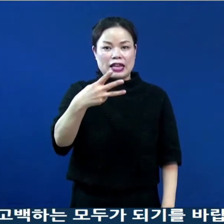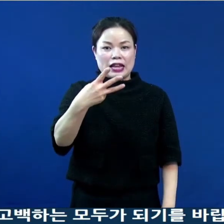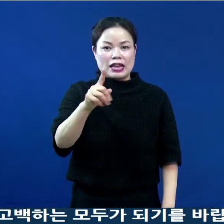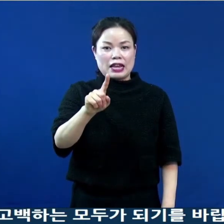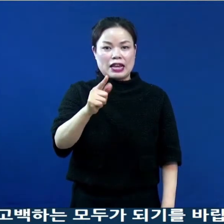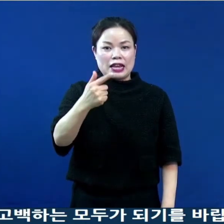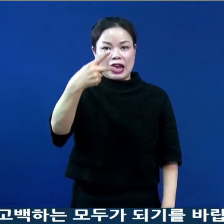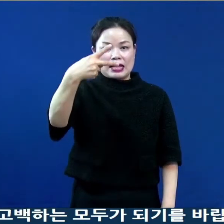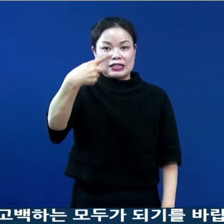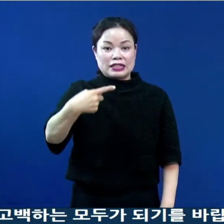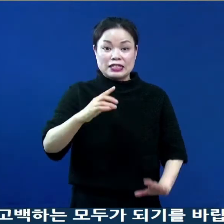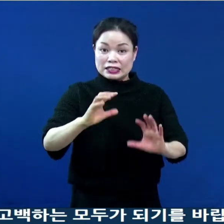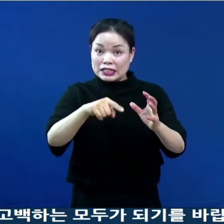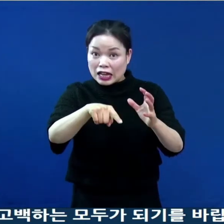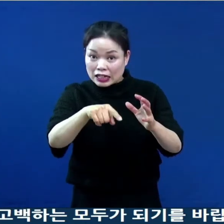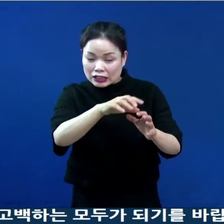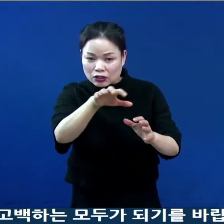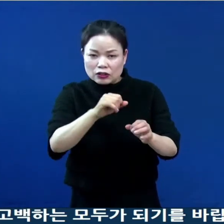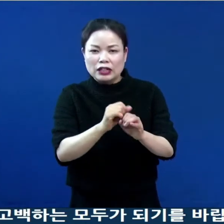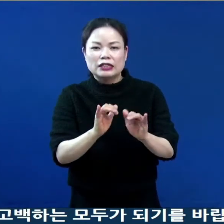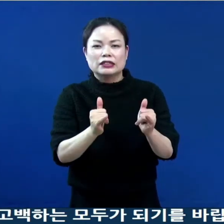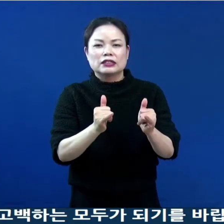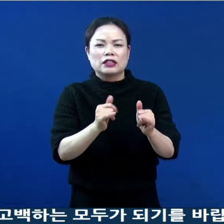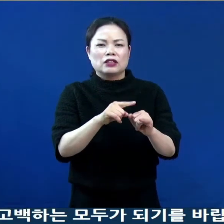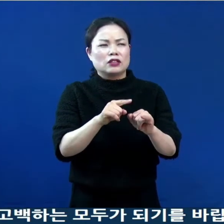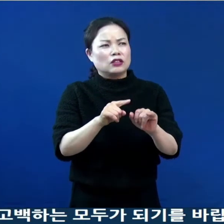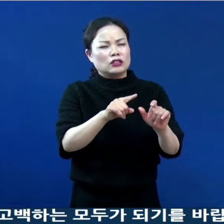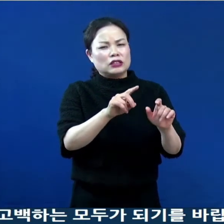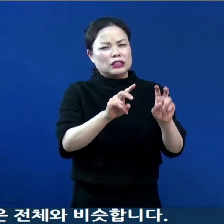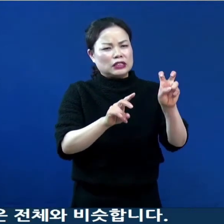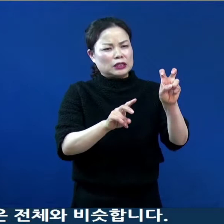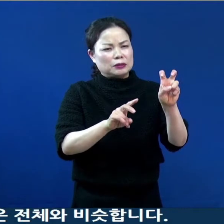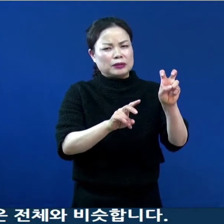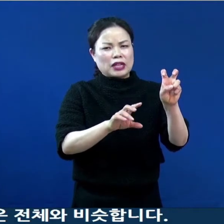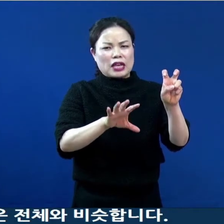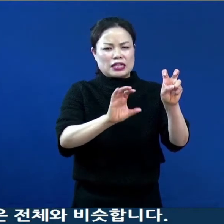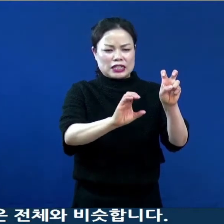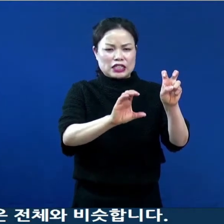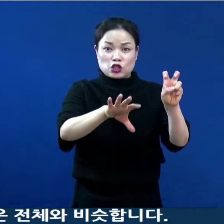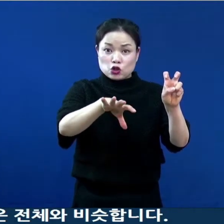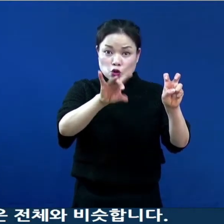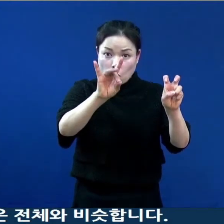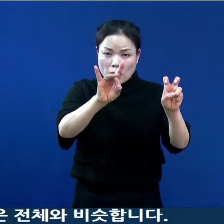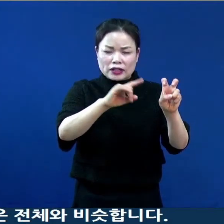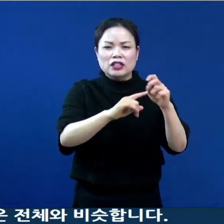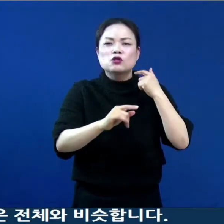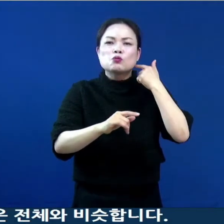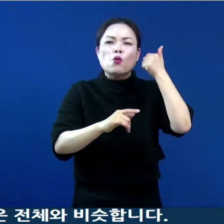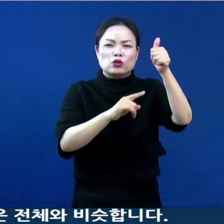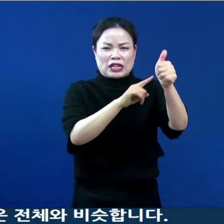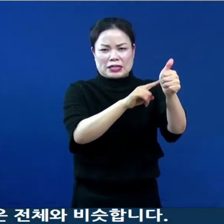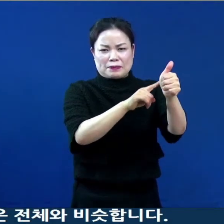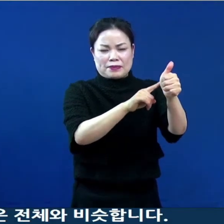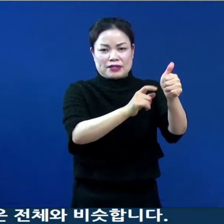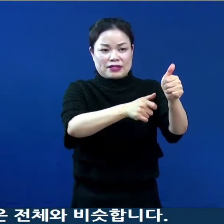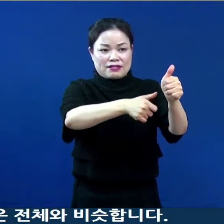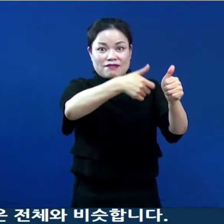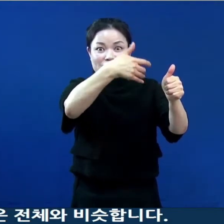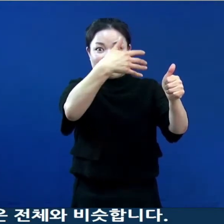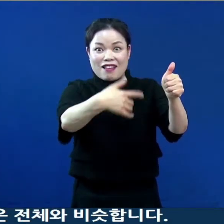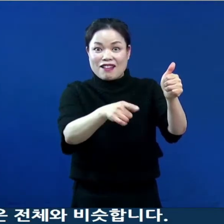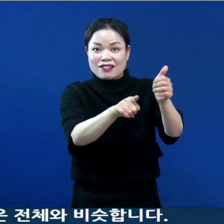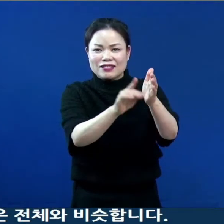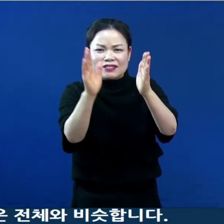19세기에서 주로 활동을 하시고 1920년에 사망하셔서 20세기 초반까지 계셨는데 목사님이셨어요. 대단한